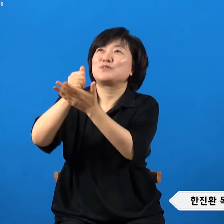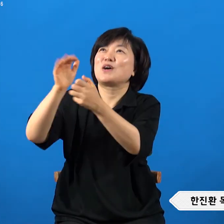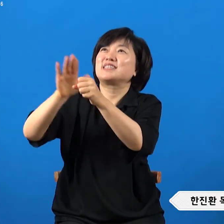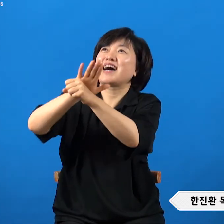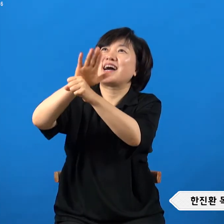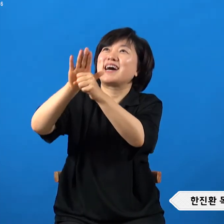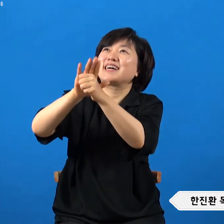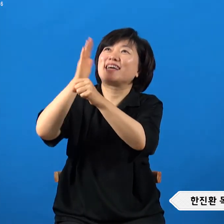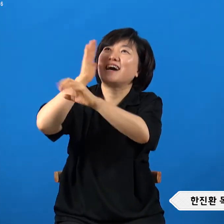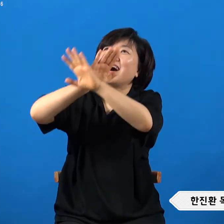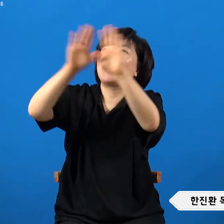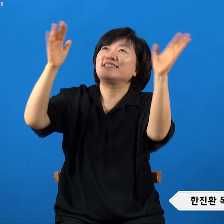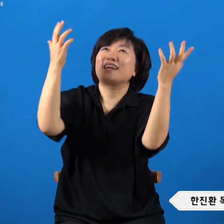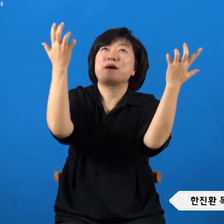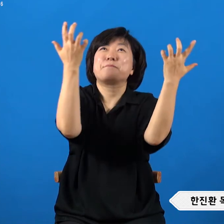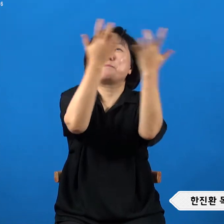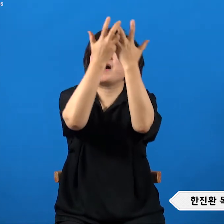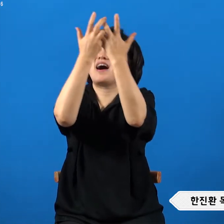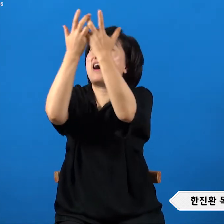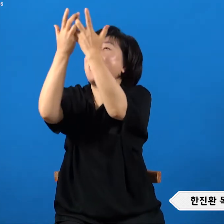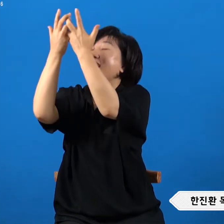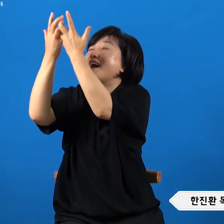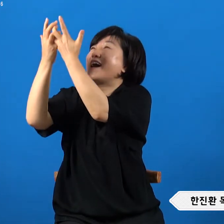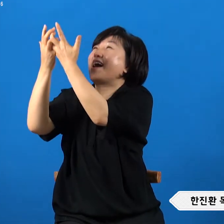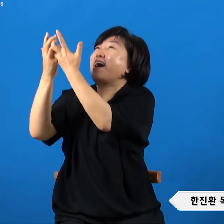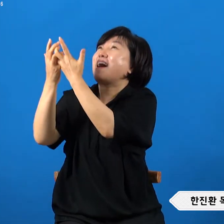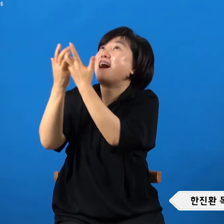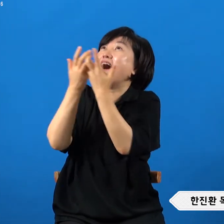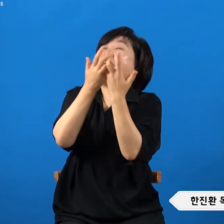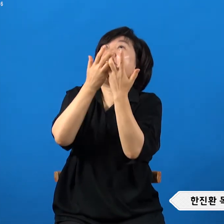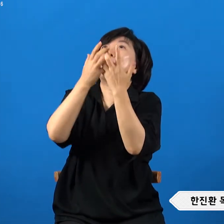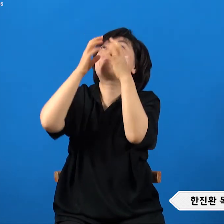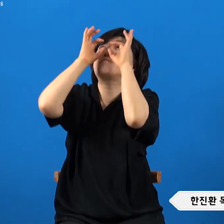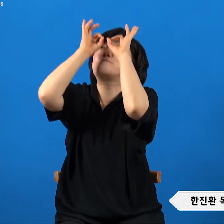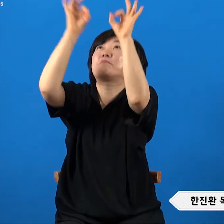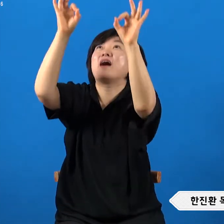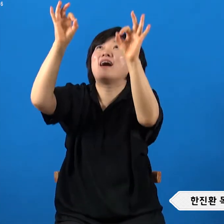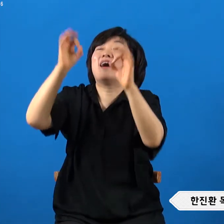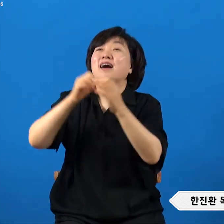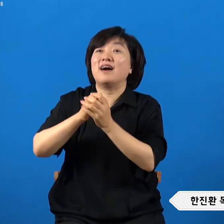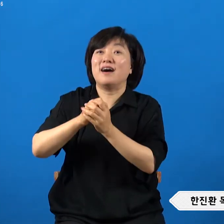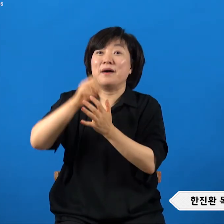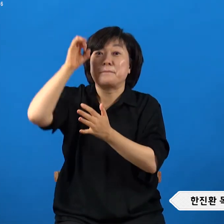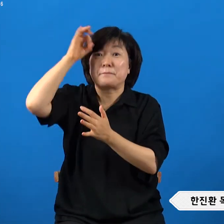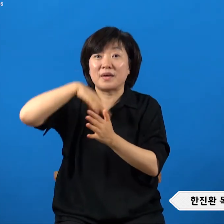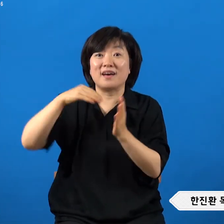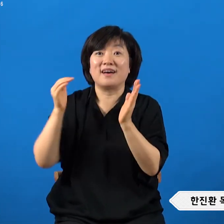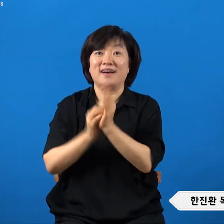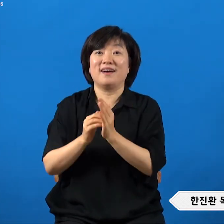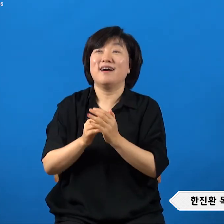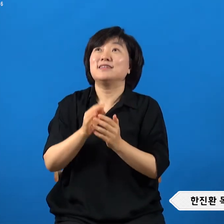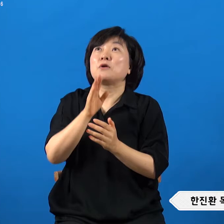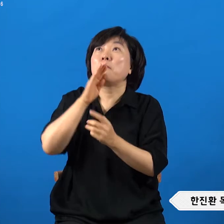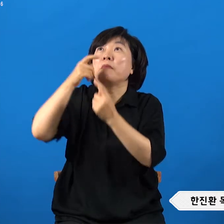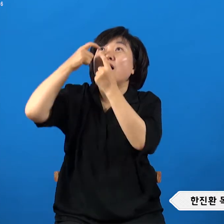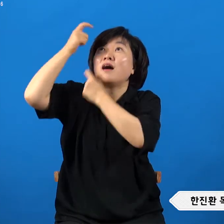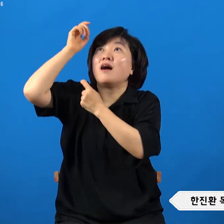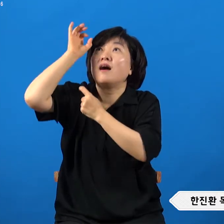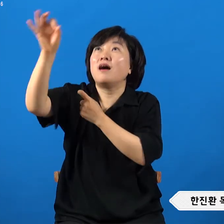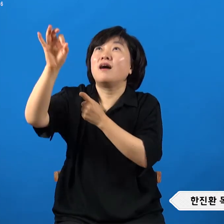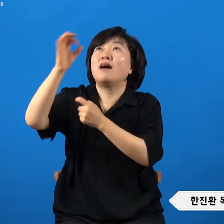가득한 것을 보았습니다. 말로 다 할 수 없는 그리스도의 온유하심과 겸손하심과